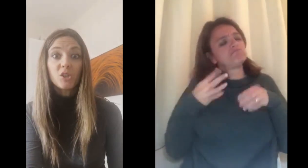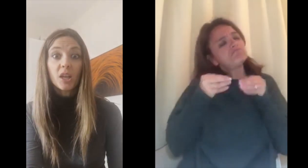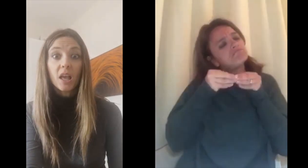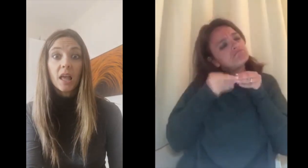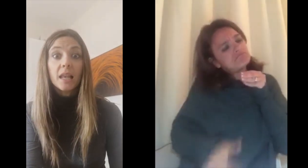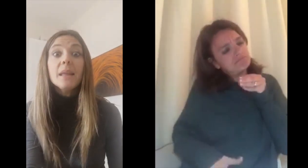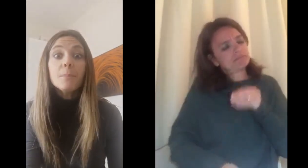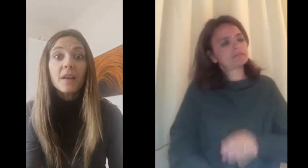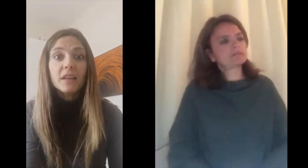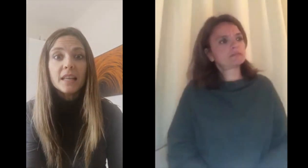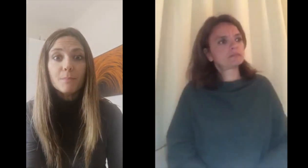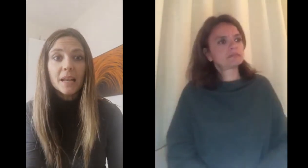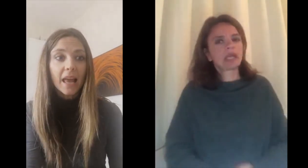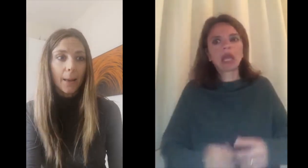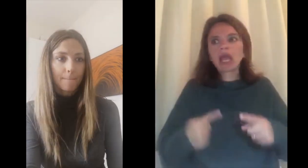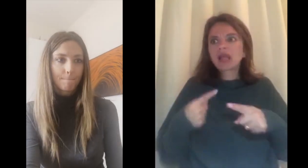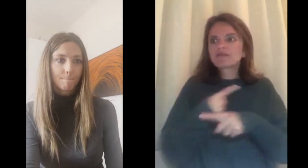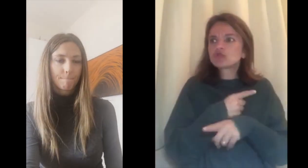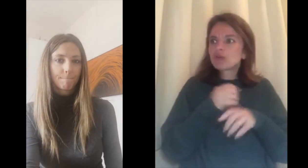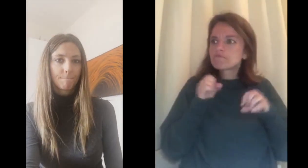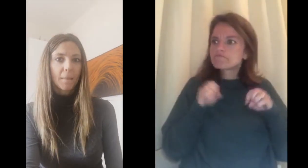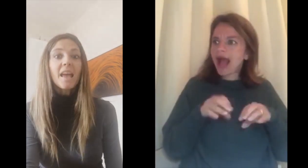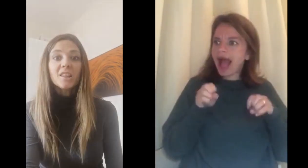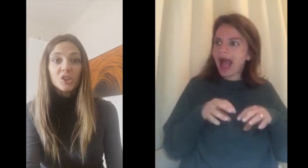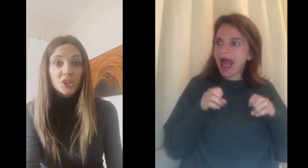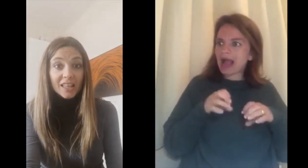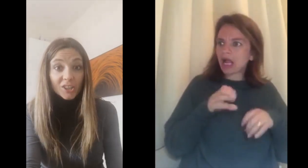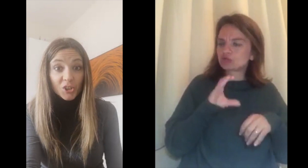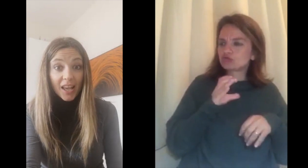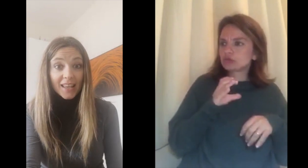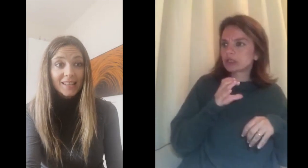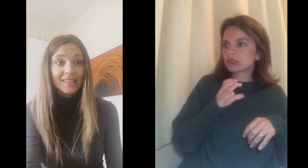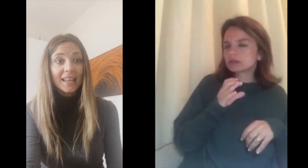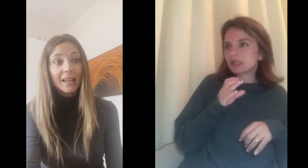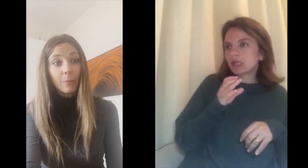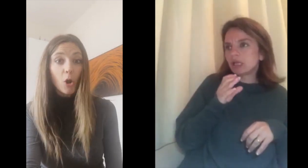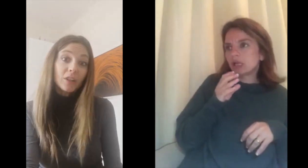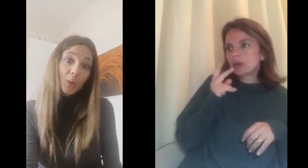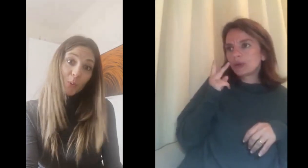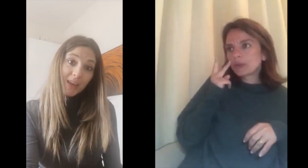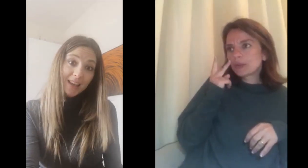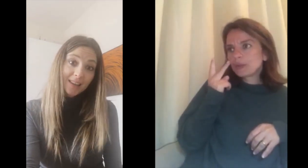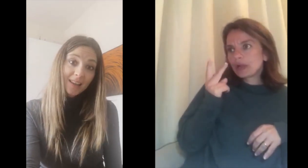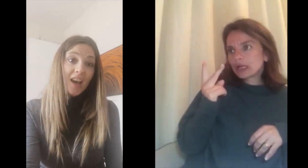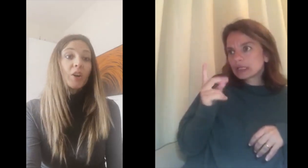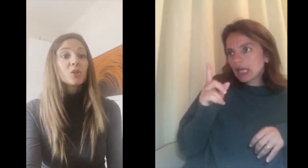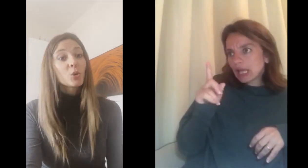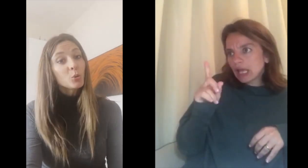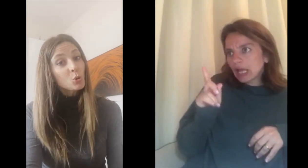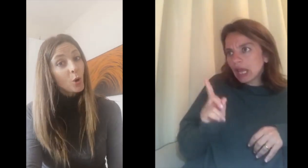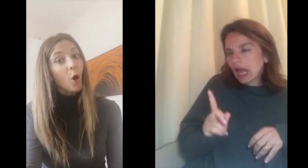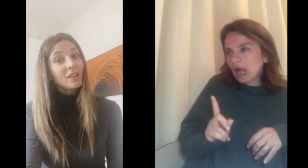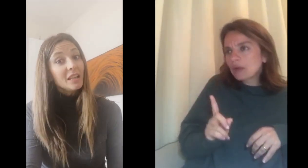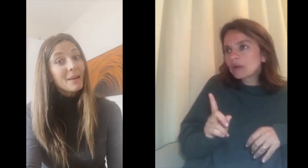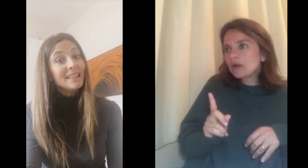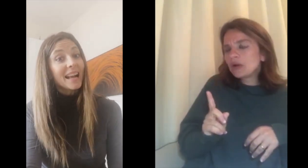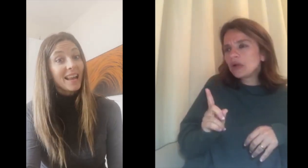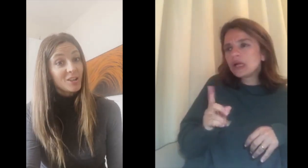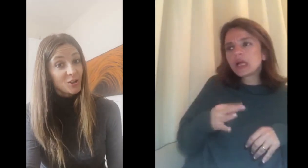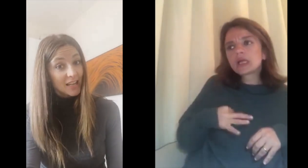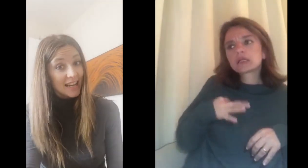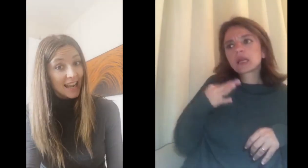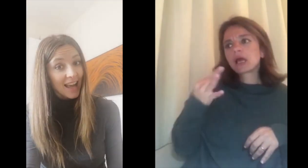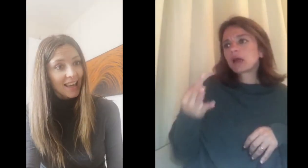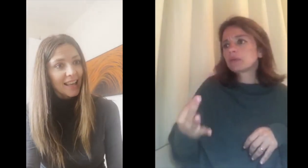Successe invece l'imprevedibile. Circe si innamorò di lui, scongiurò di